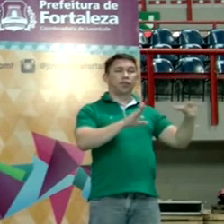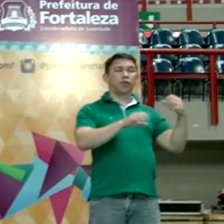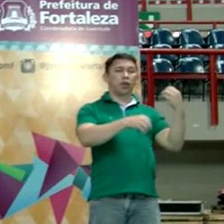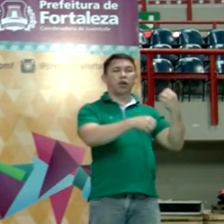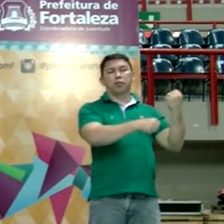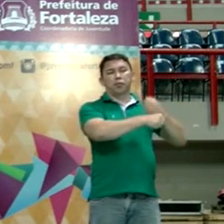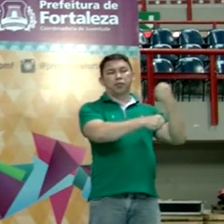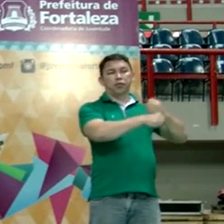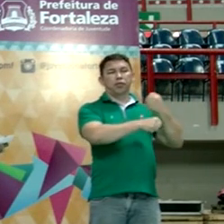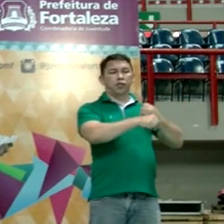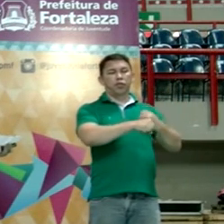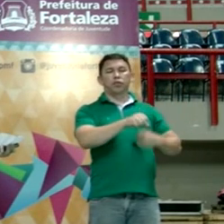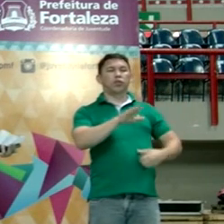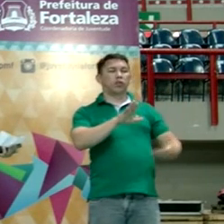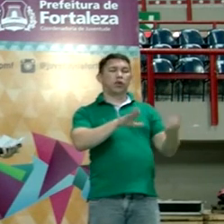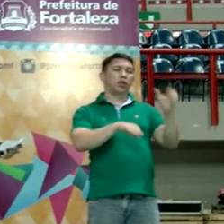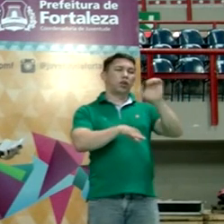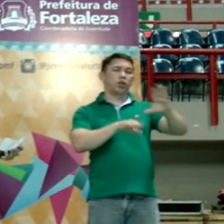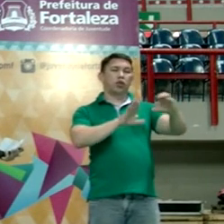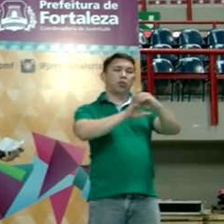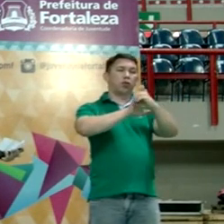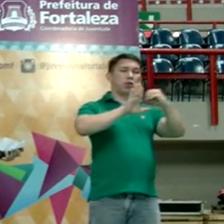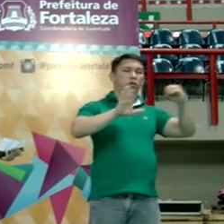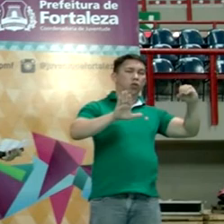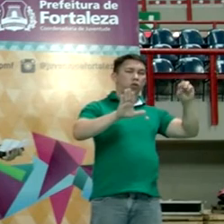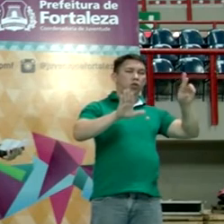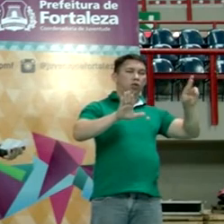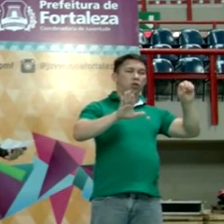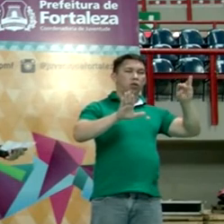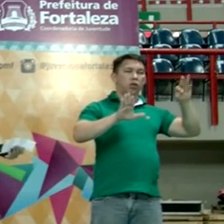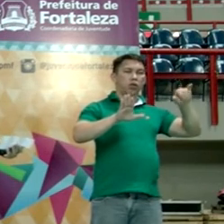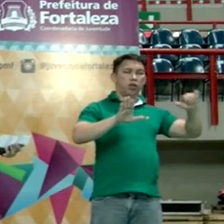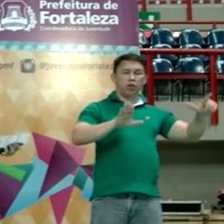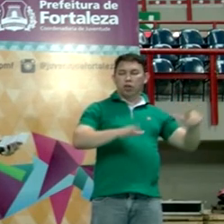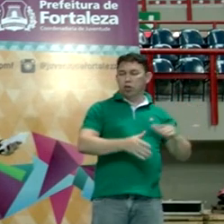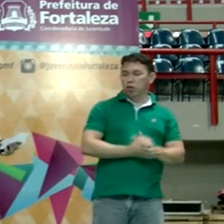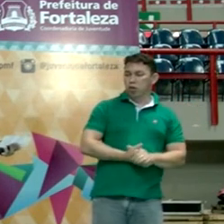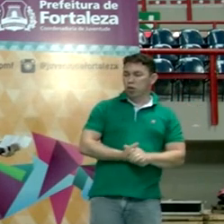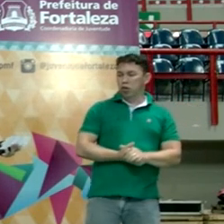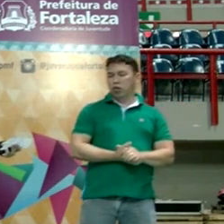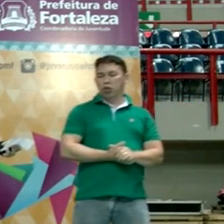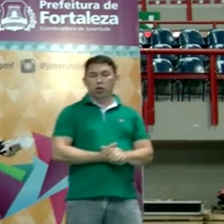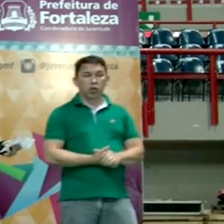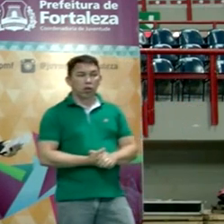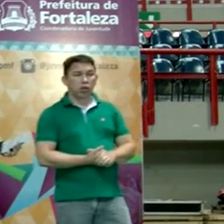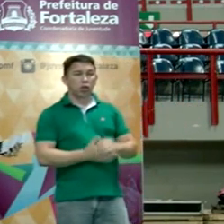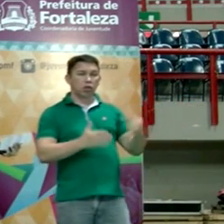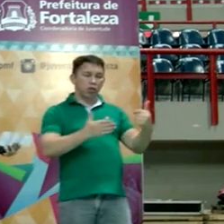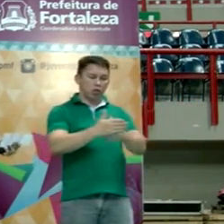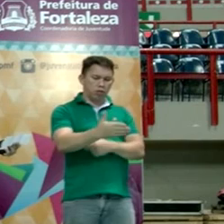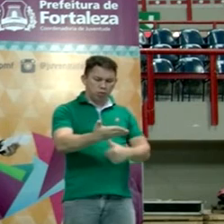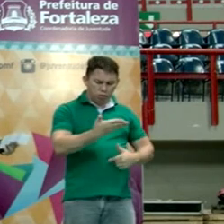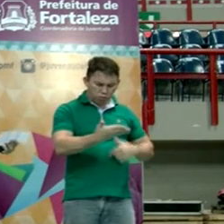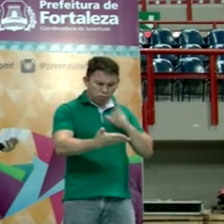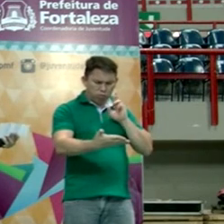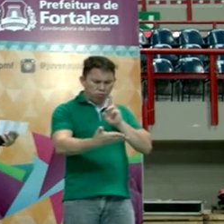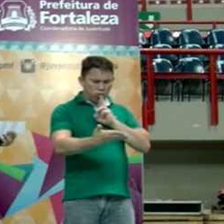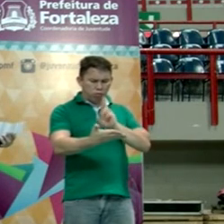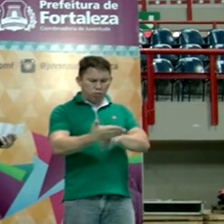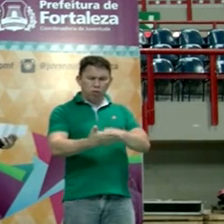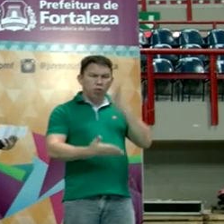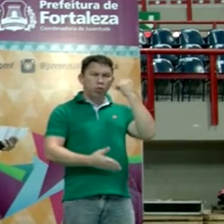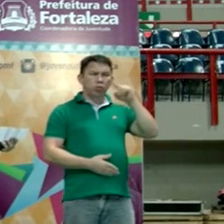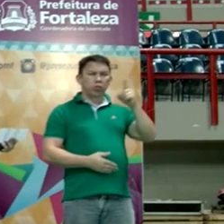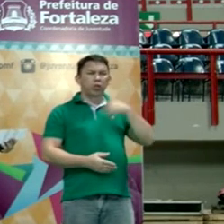promoveram a reconstrução da Europa Oriental. Acredita que me botaram aqui uma pergunta que eu não sei a resposta?